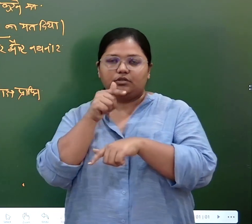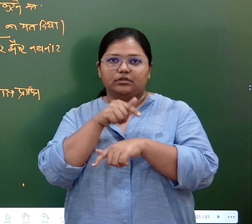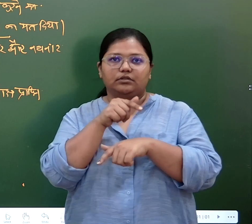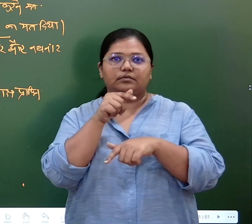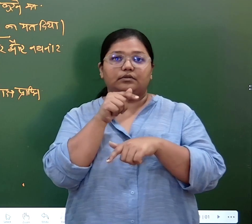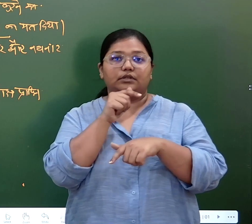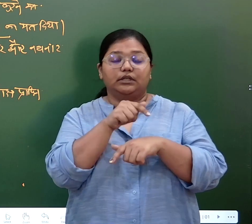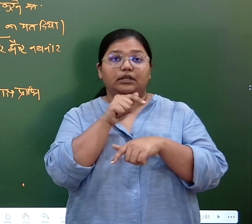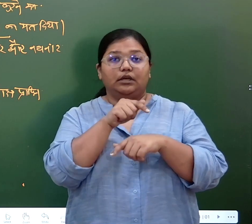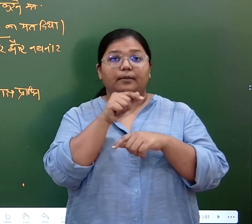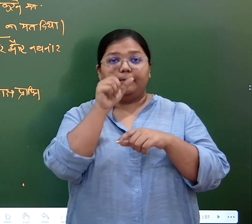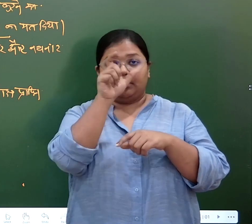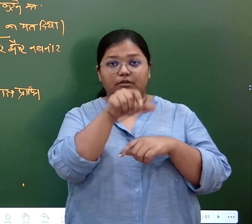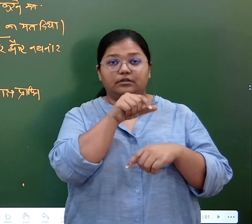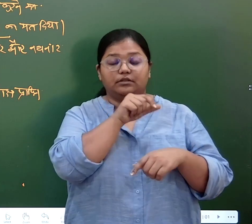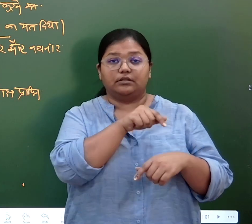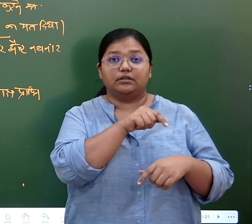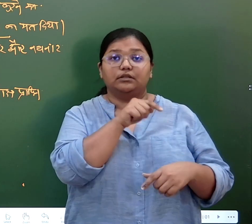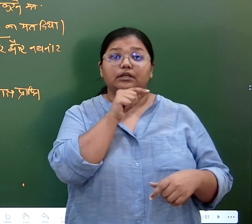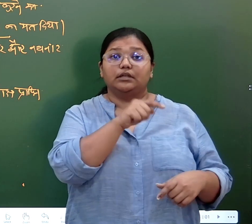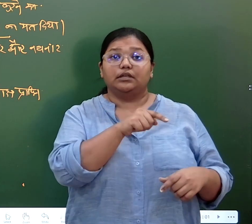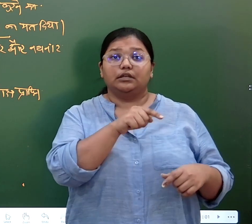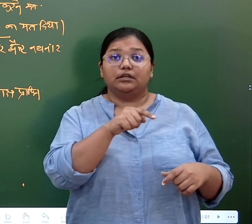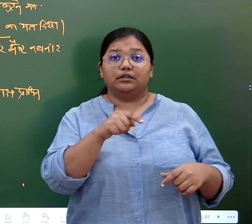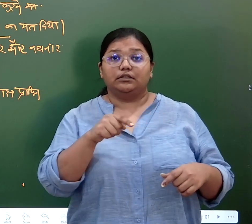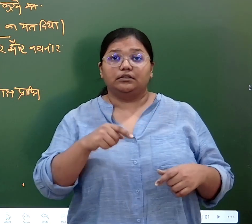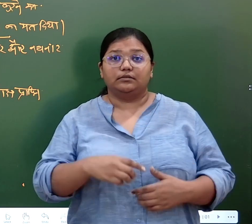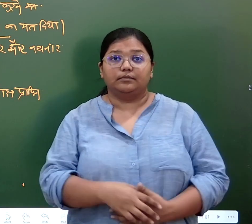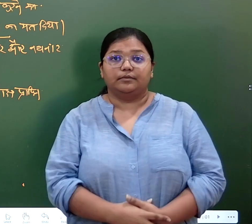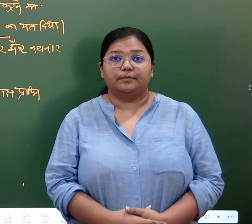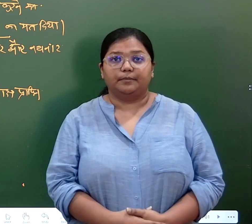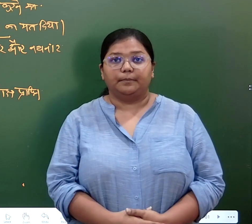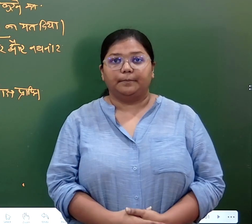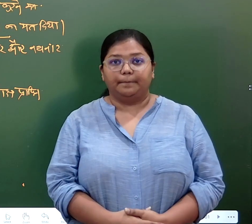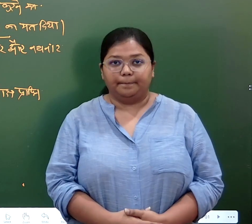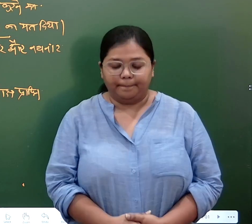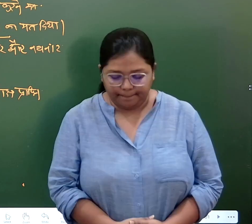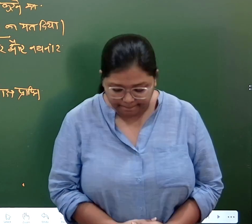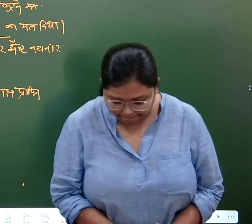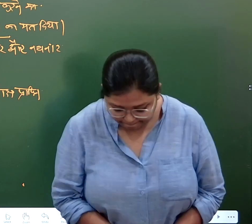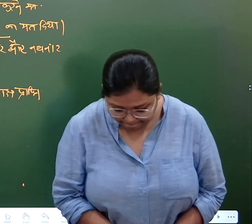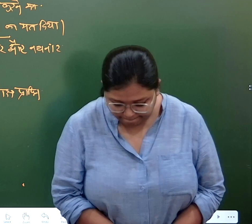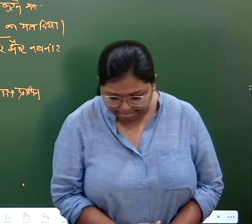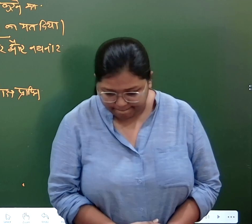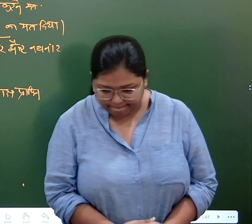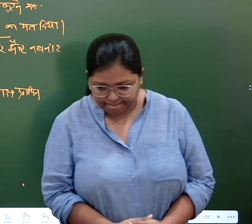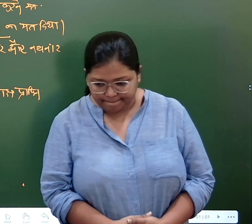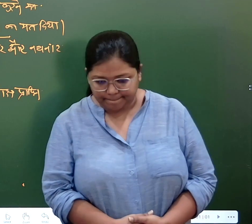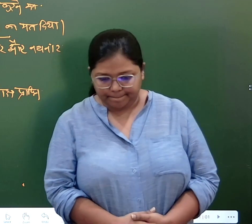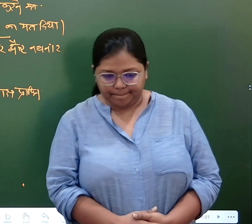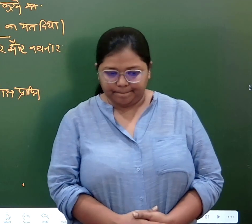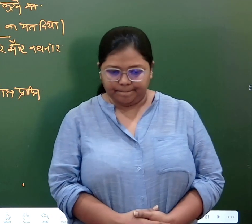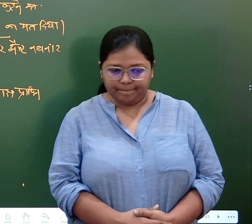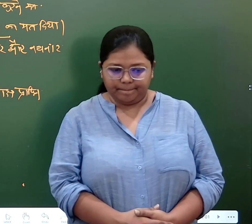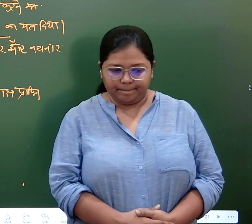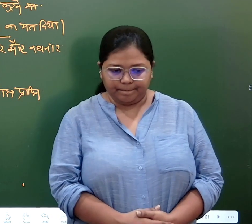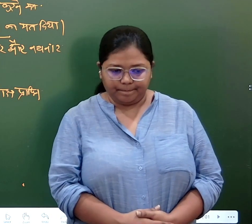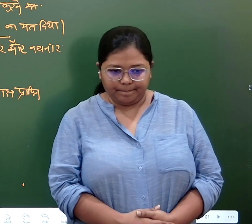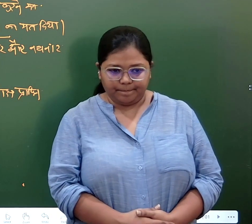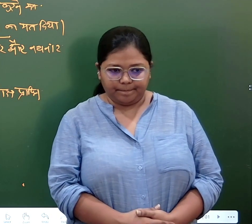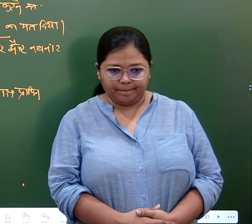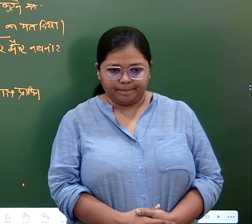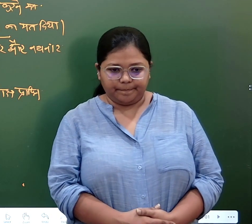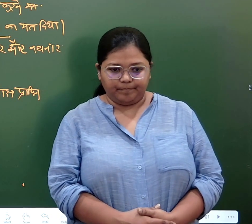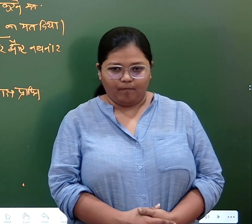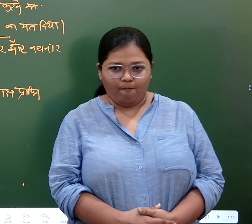मतलब ऐसे संत या ऐसे लोग जो कि ईश्वर का कोई, मतलब सगुण का मतलब होता है